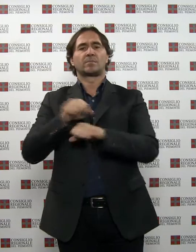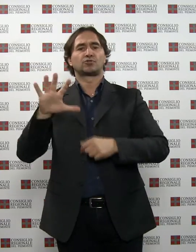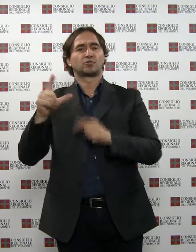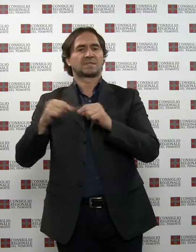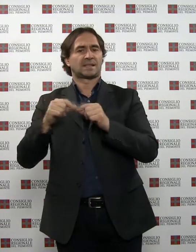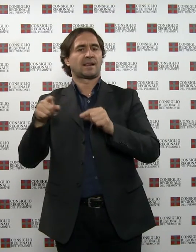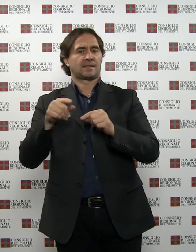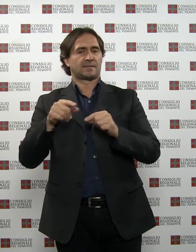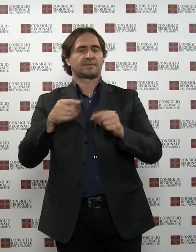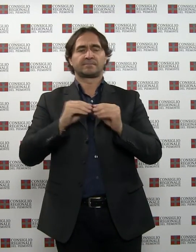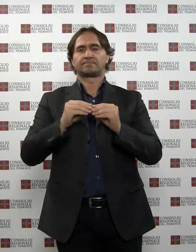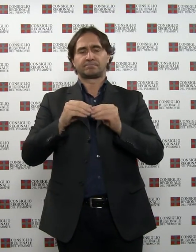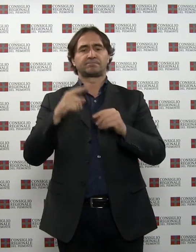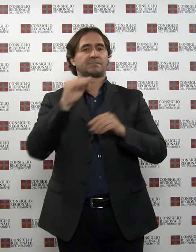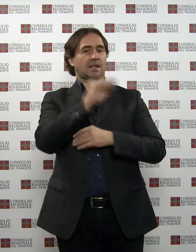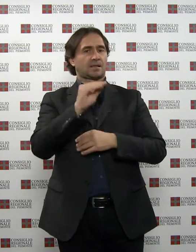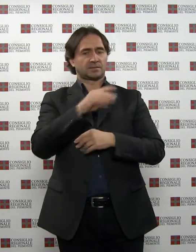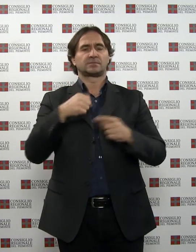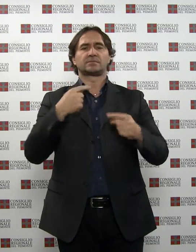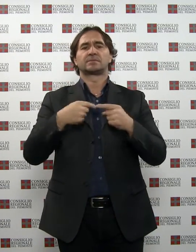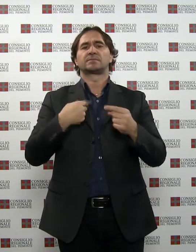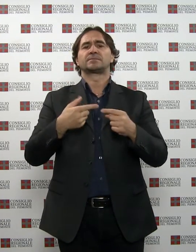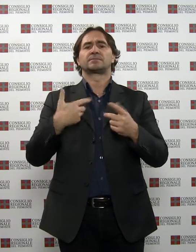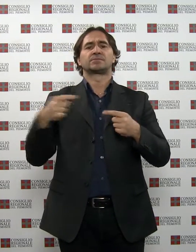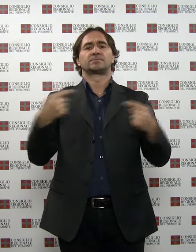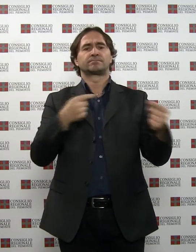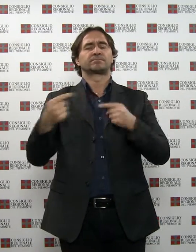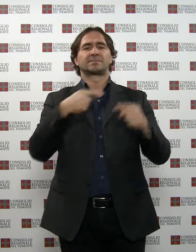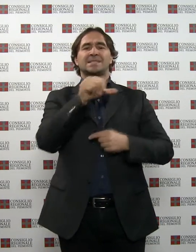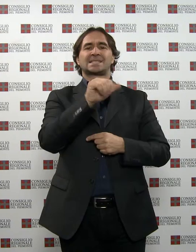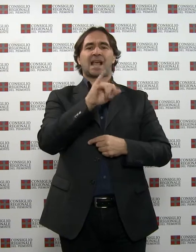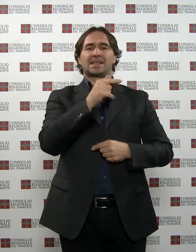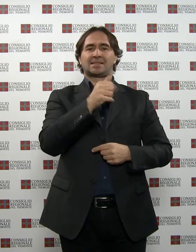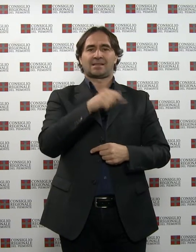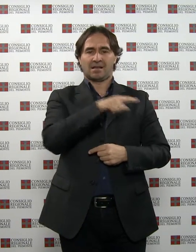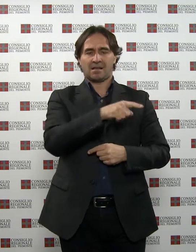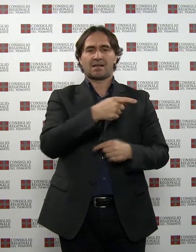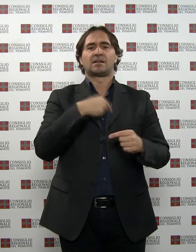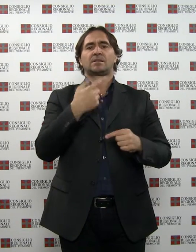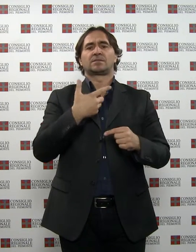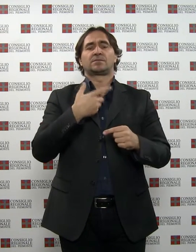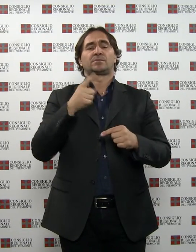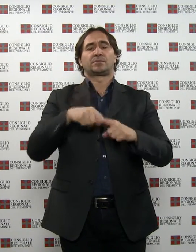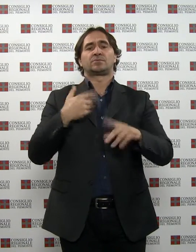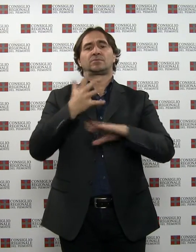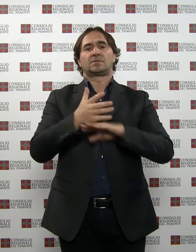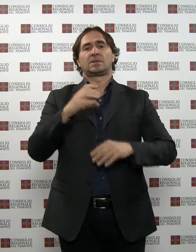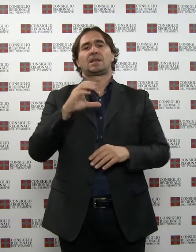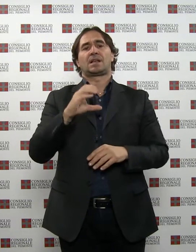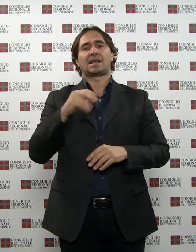il dibattito che si è svolto dopo le comunicazioni dall'assessore Antonio Saitta, con intervento anche del presidente della Giunta Sergio Chiamparino. In chiusura